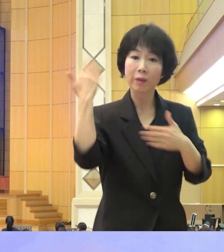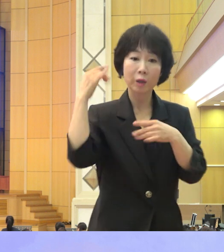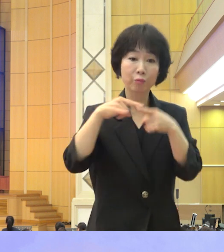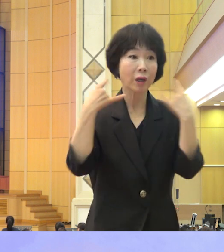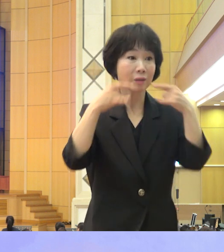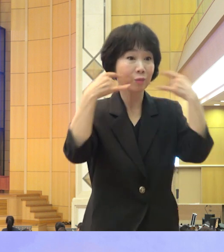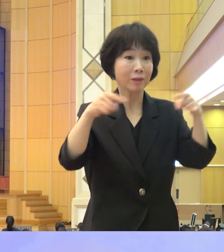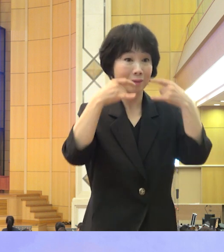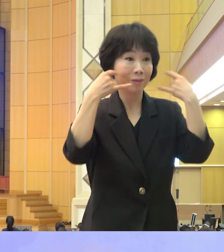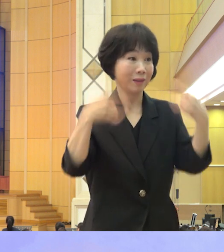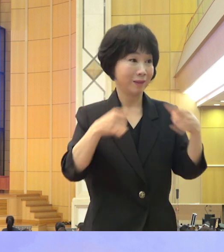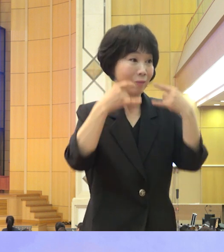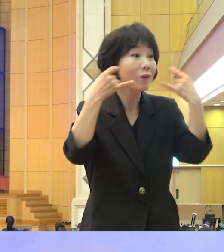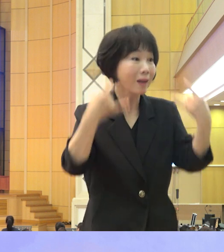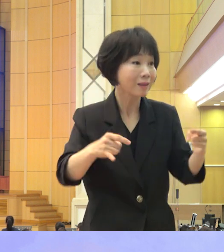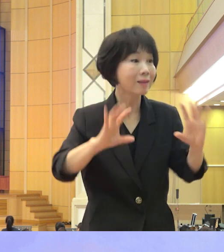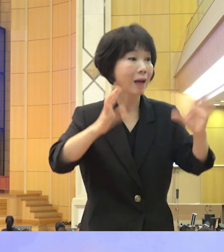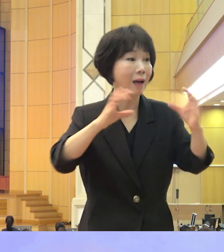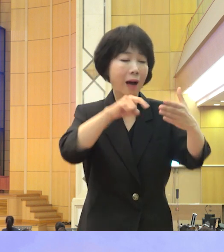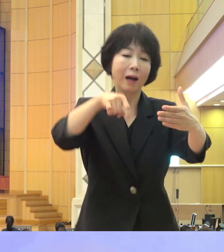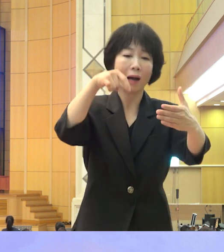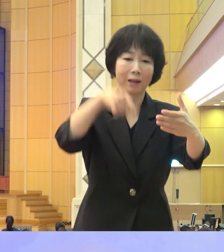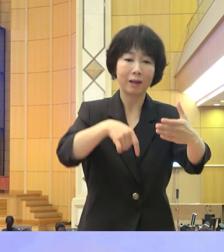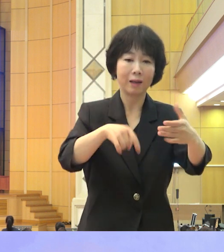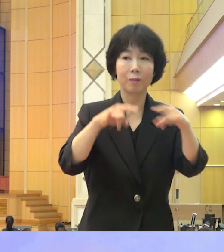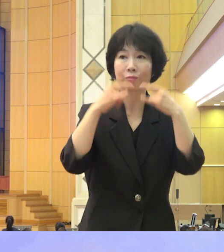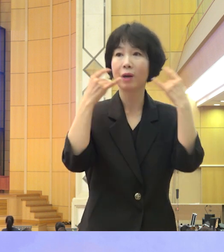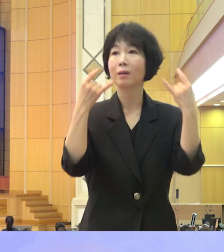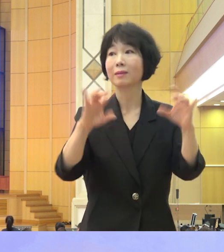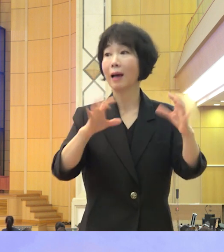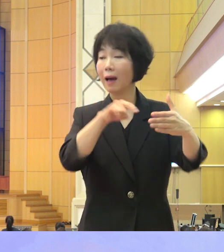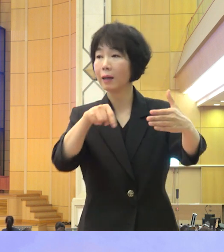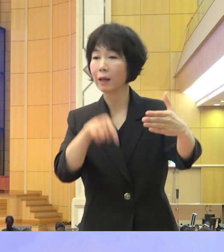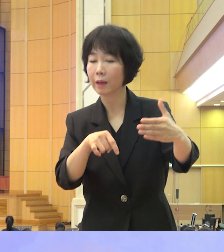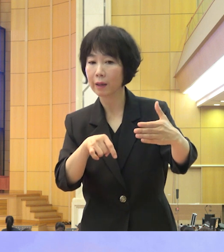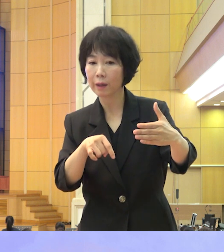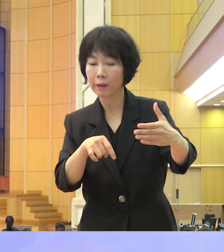앙주라고 하는 지역이 있습니다. 근데 그 프랑스에서